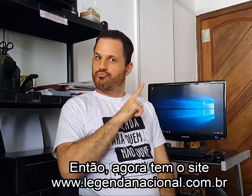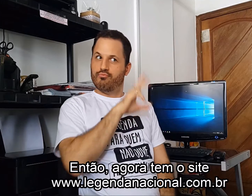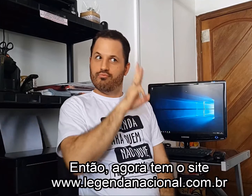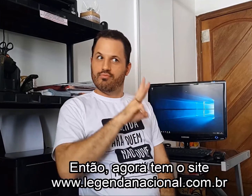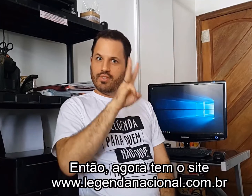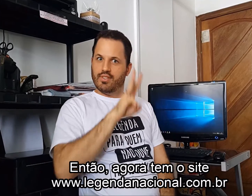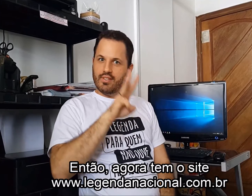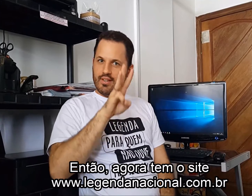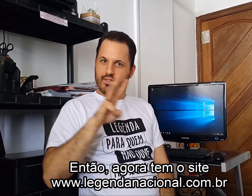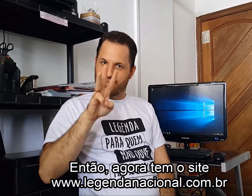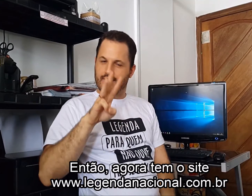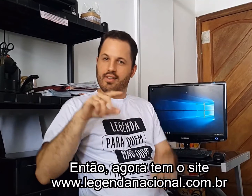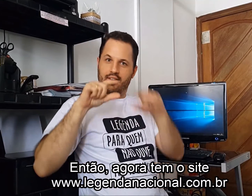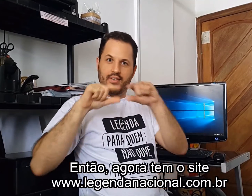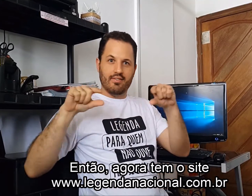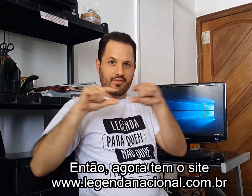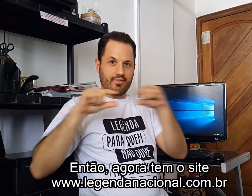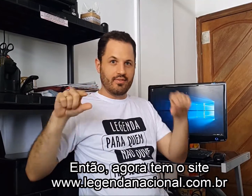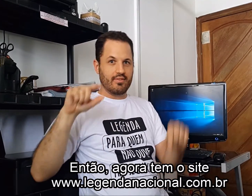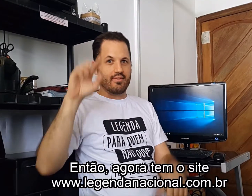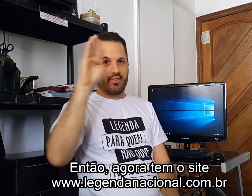então agora tem o site